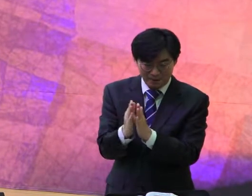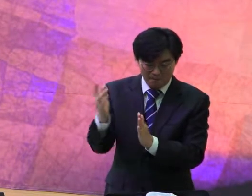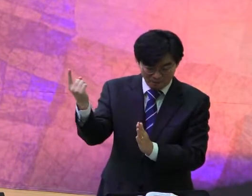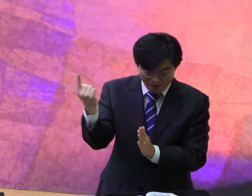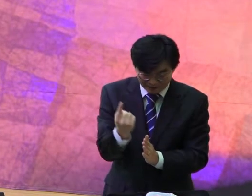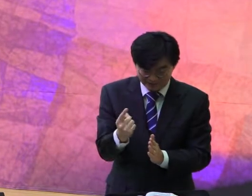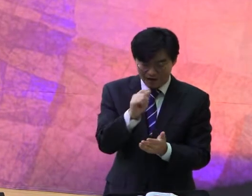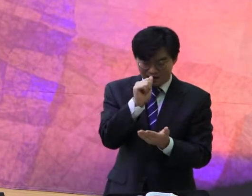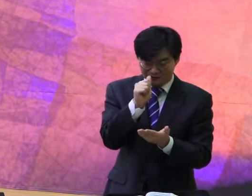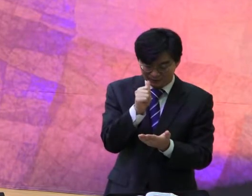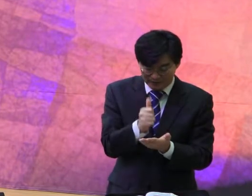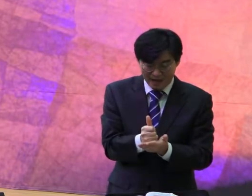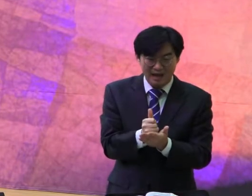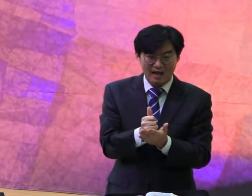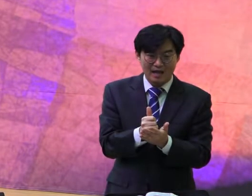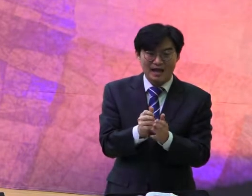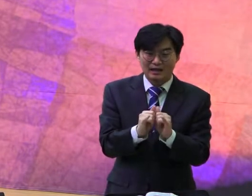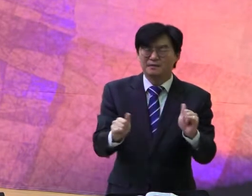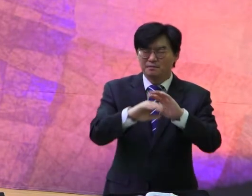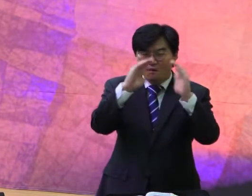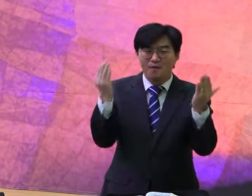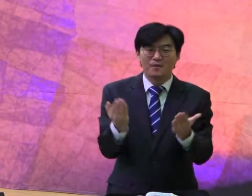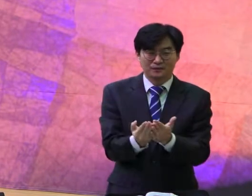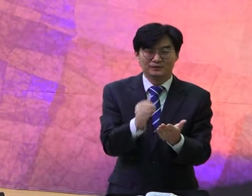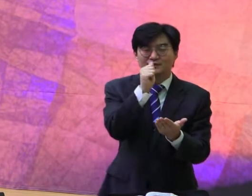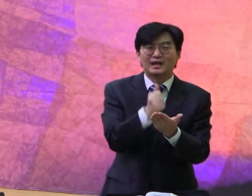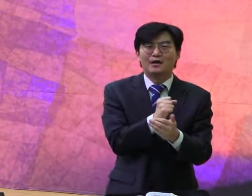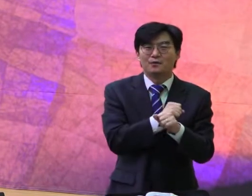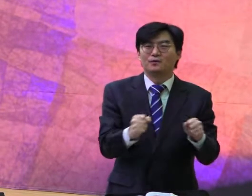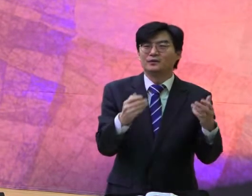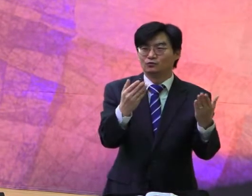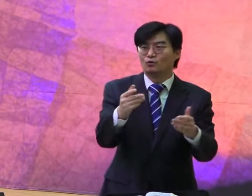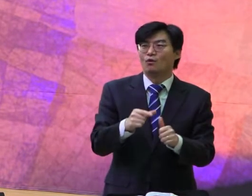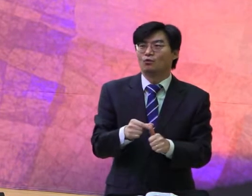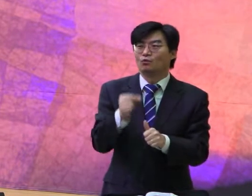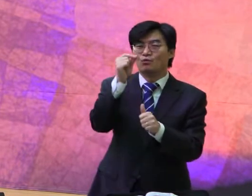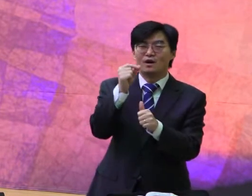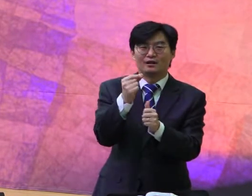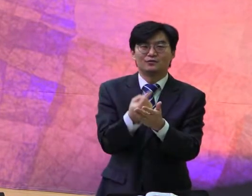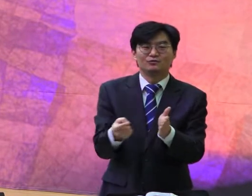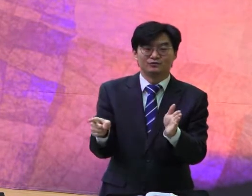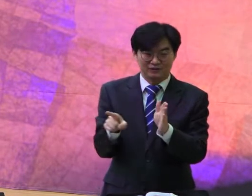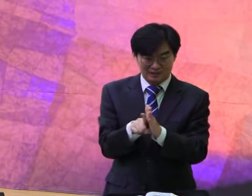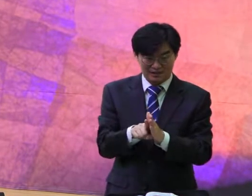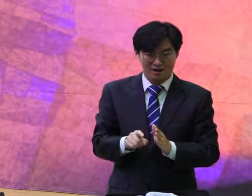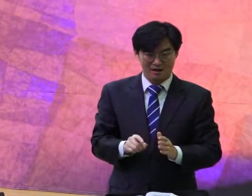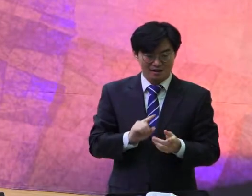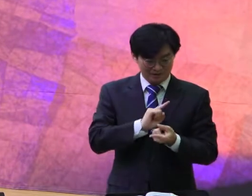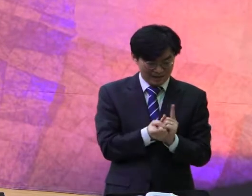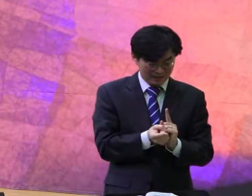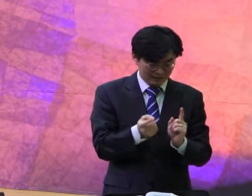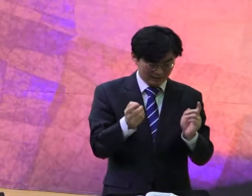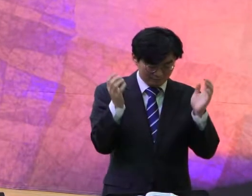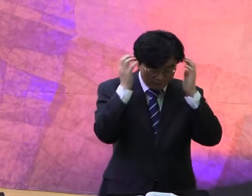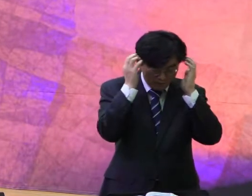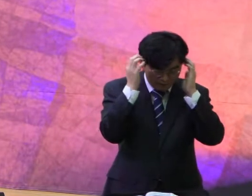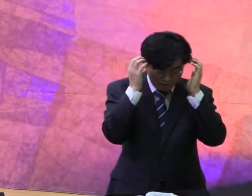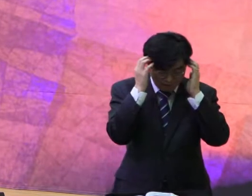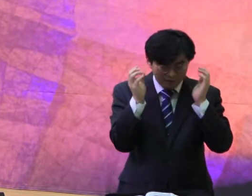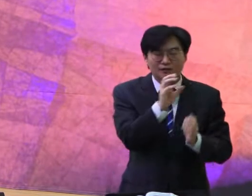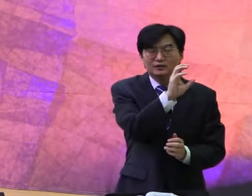죄를 용서하시기 위해서, 그들을 구원하시기 위해서 모든 고난을 당하시고 물과 피를 다 쏟으신,